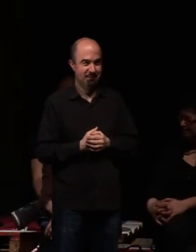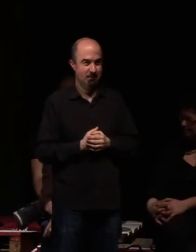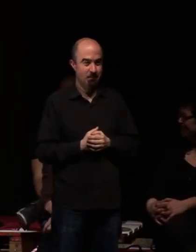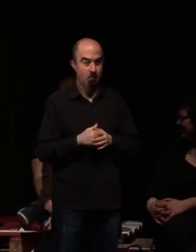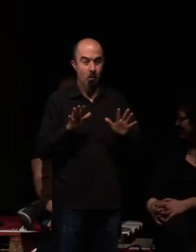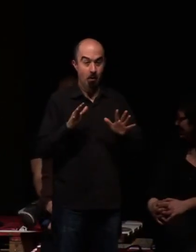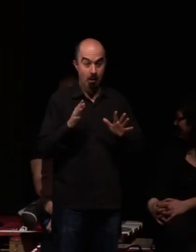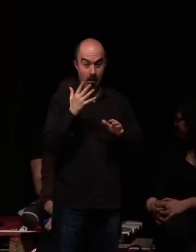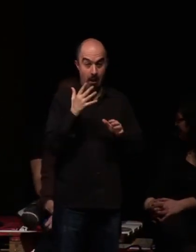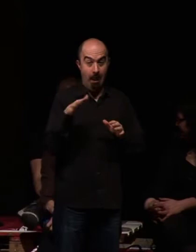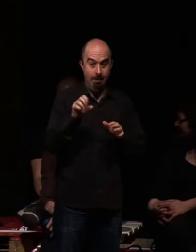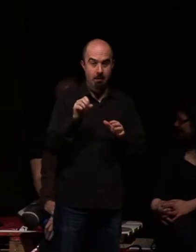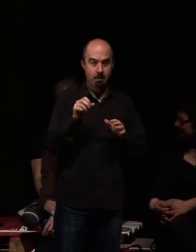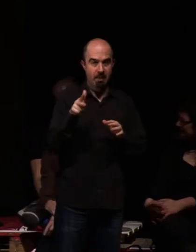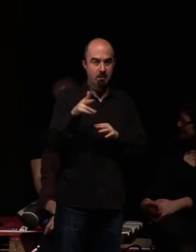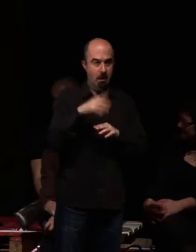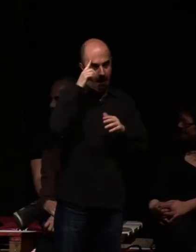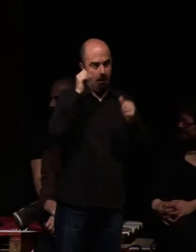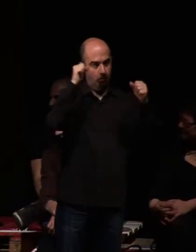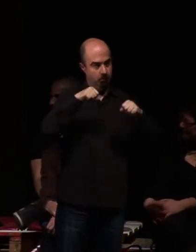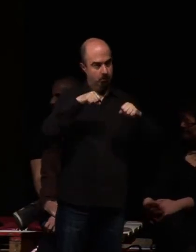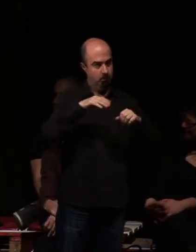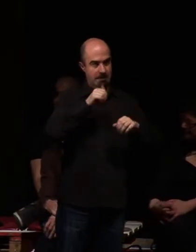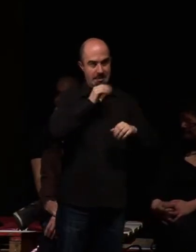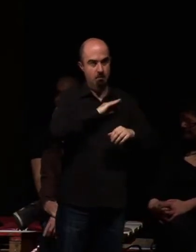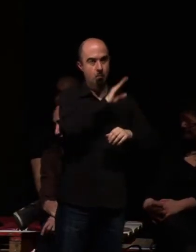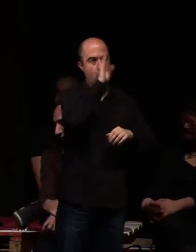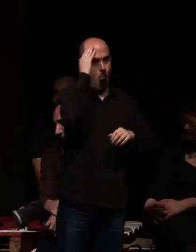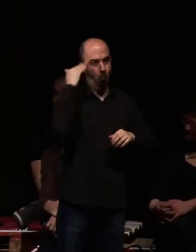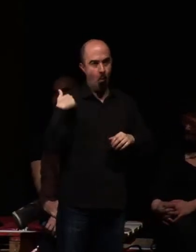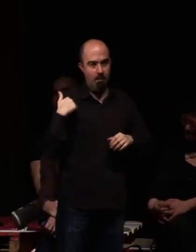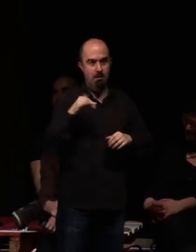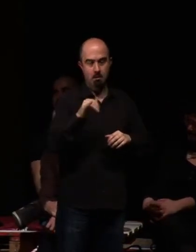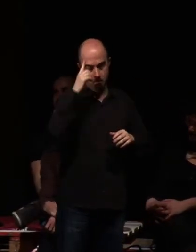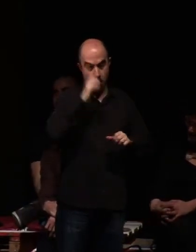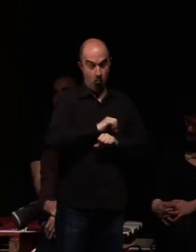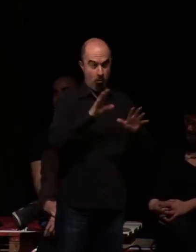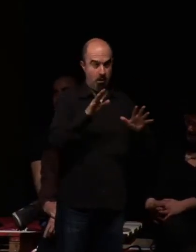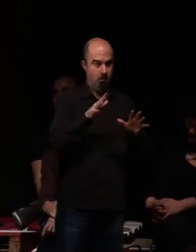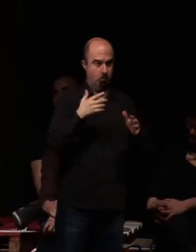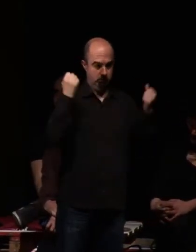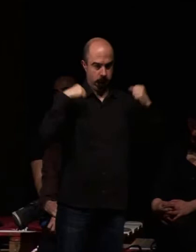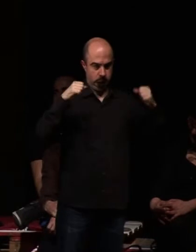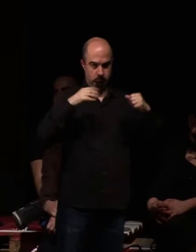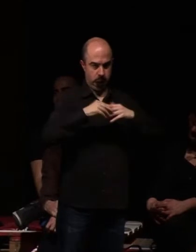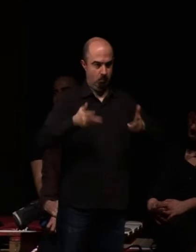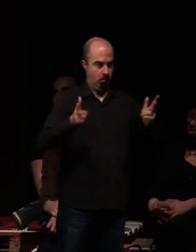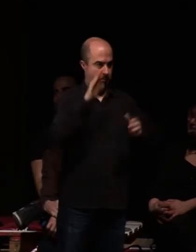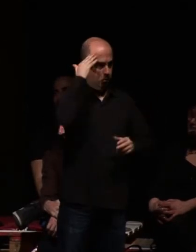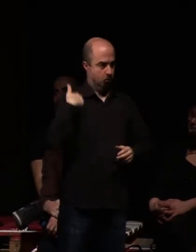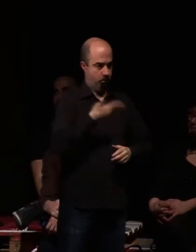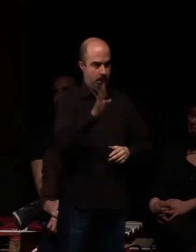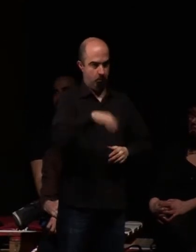que el dret a l'autodeterminació dels pobles i, per suposat, l'exercici democràtic del poble de Catalunya, que